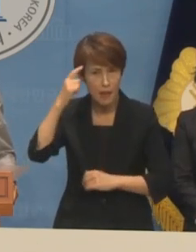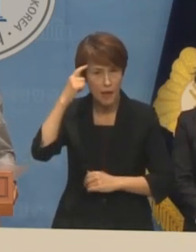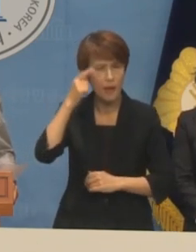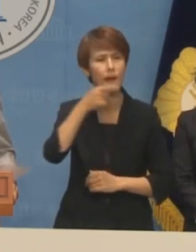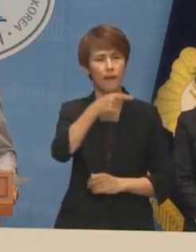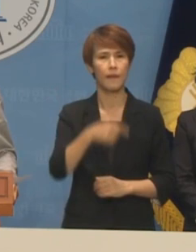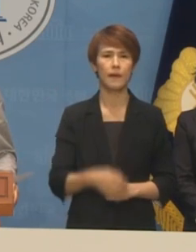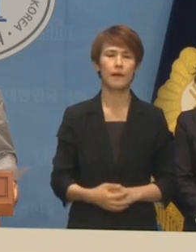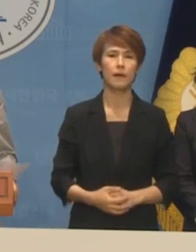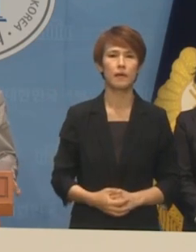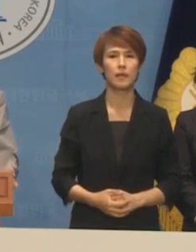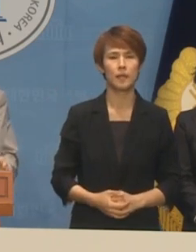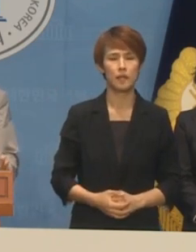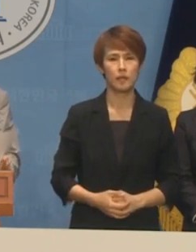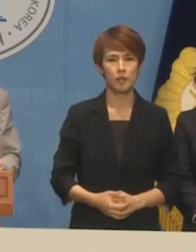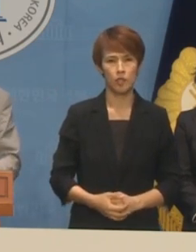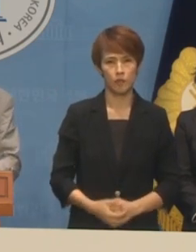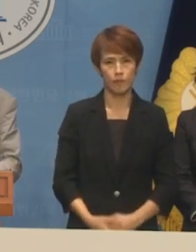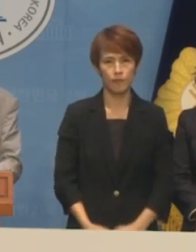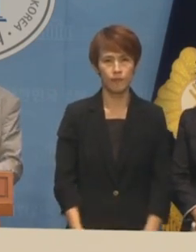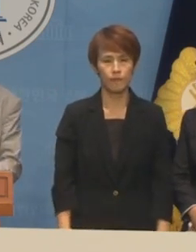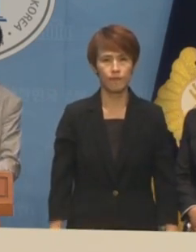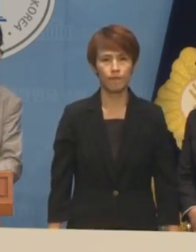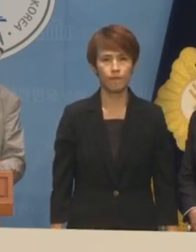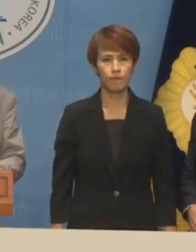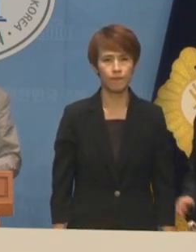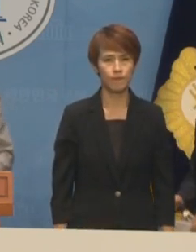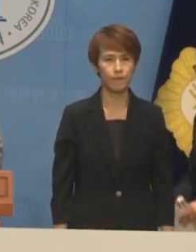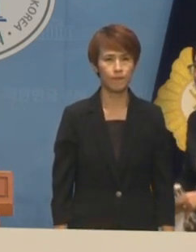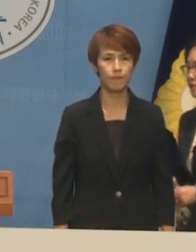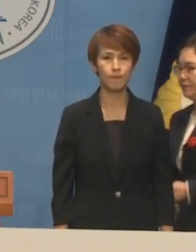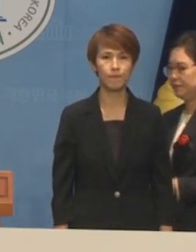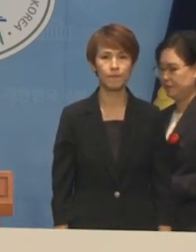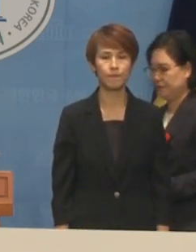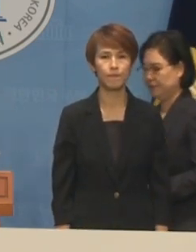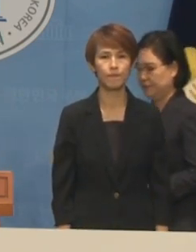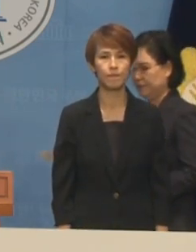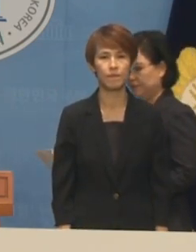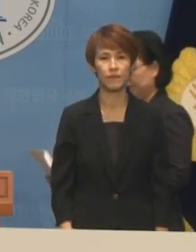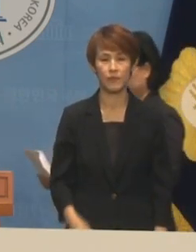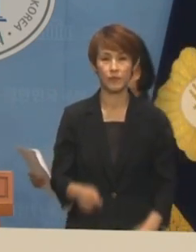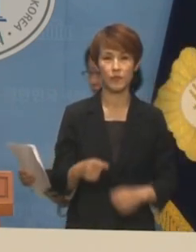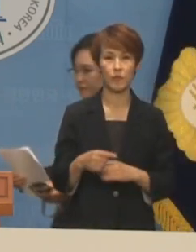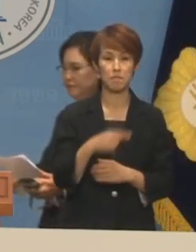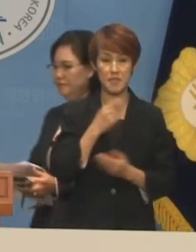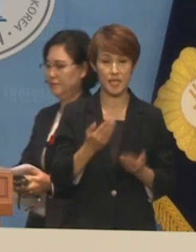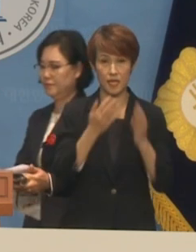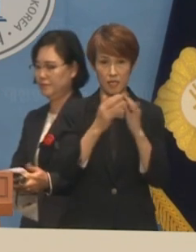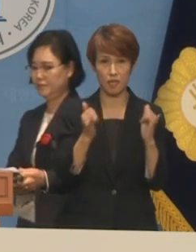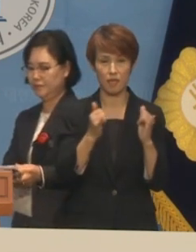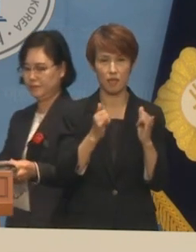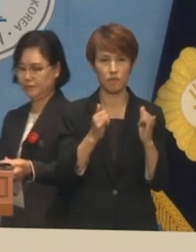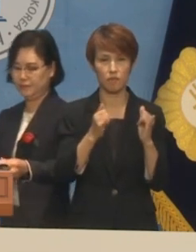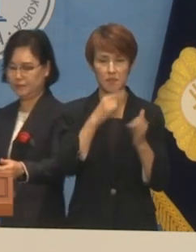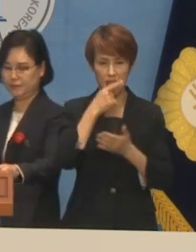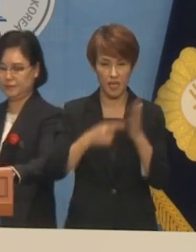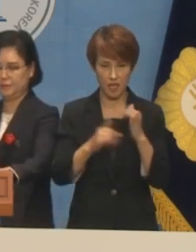했습니다. 다음은 우리 여순 유족회 권혜임 유족회